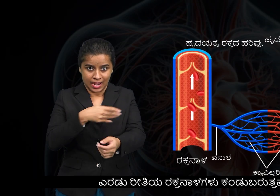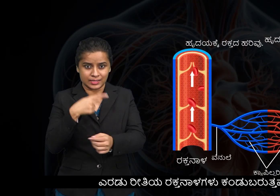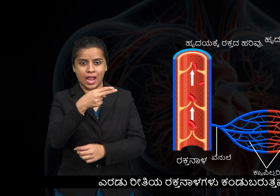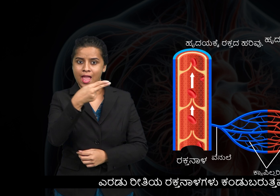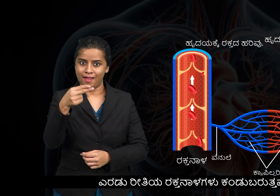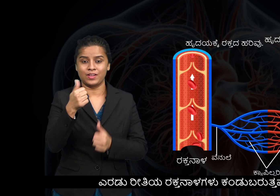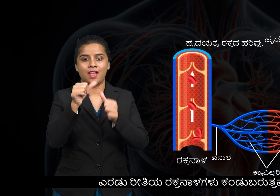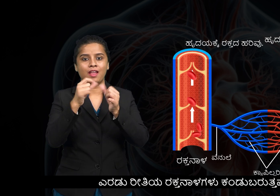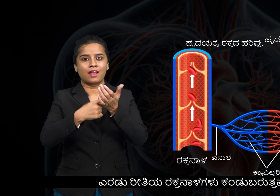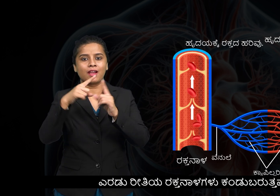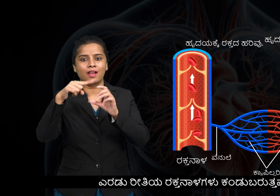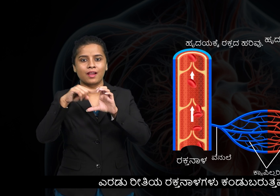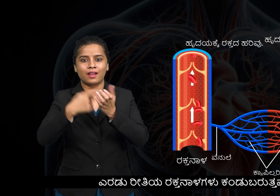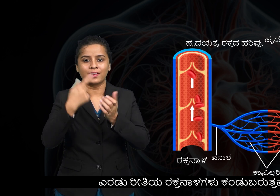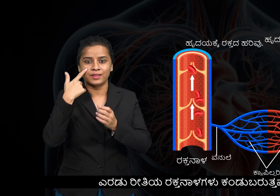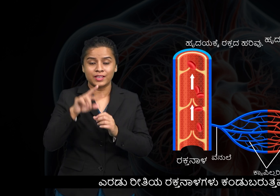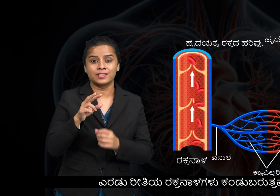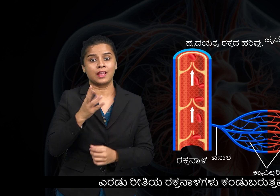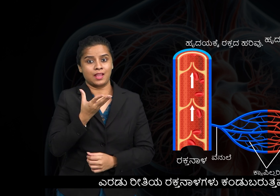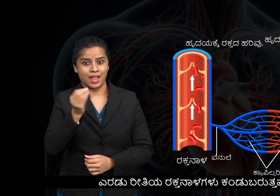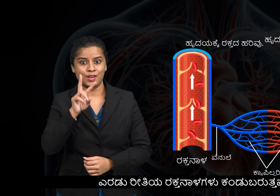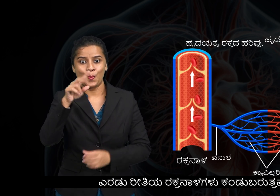ರೀತಿಯ ರಕ್ತನಾಳಗಳು ಕಂಡುಬರುತ್ತವೆ.